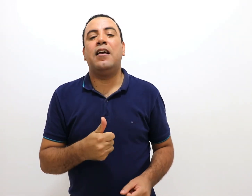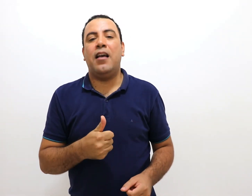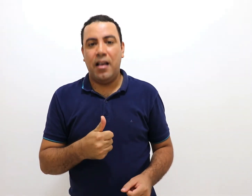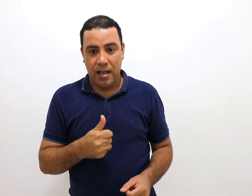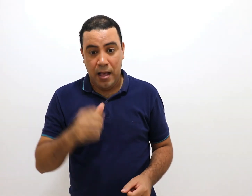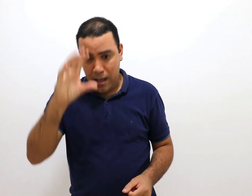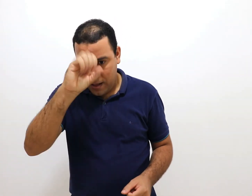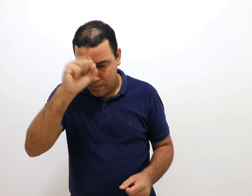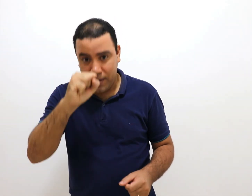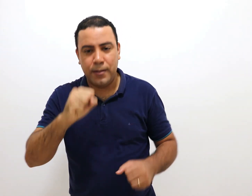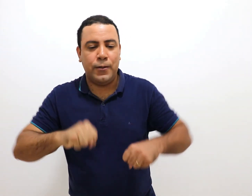aprender.